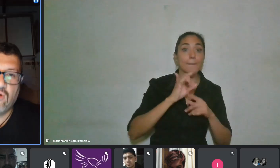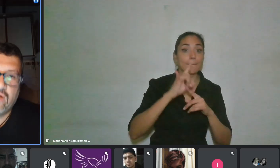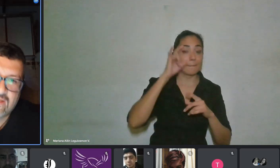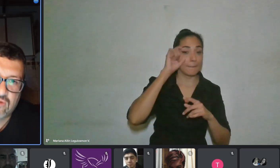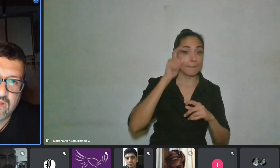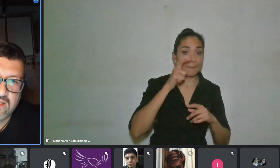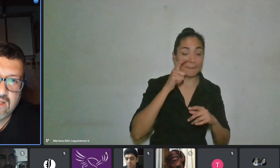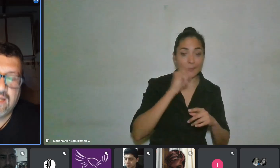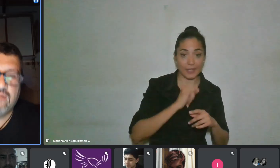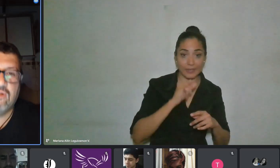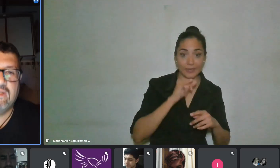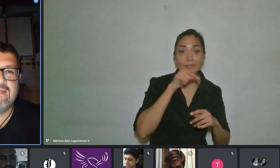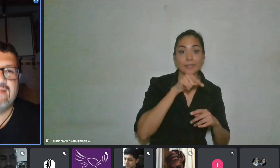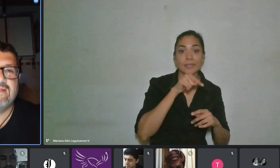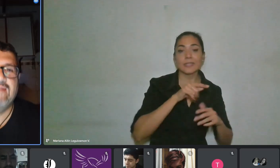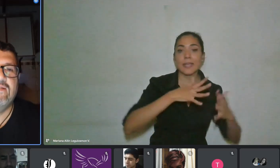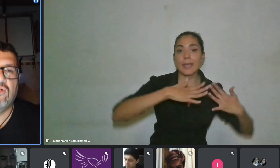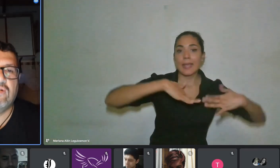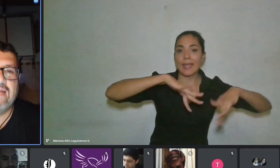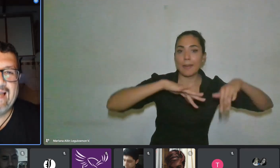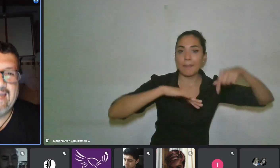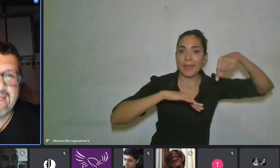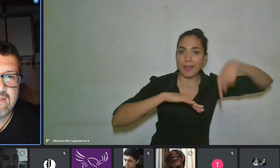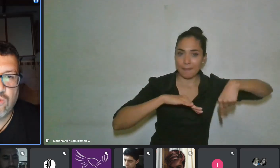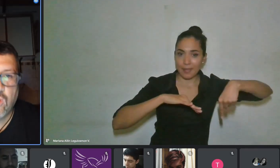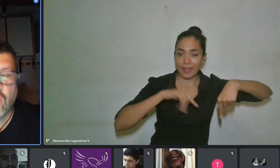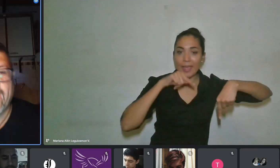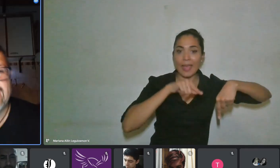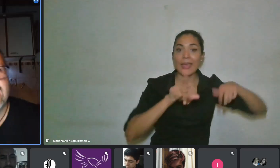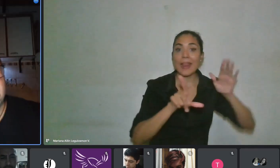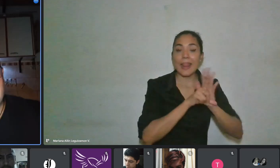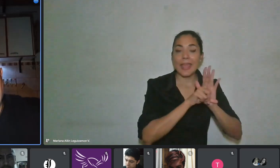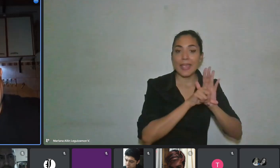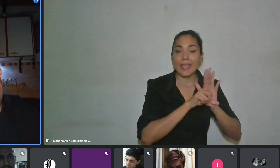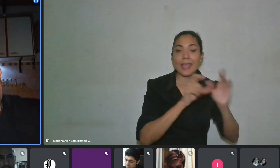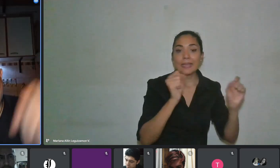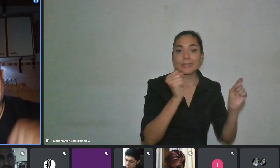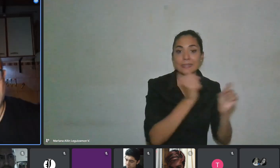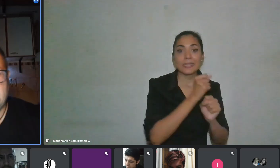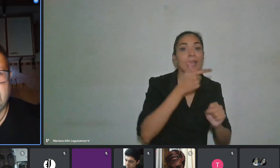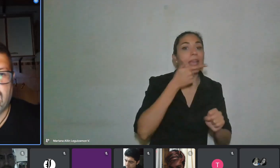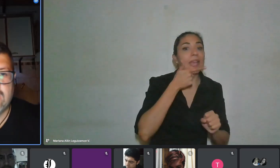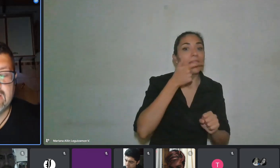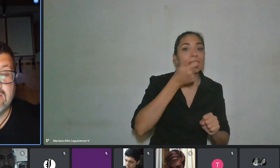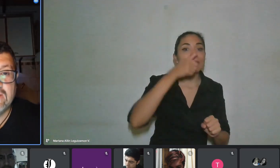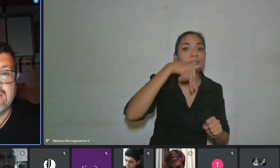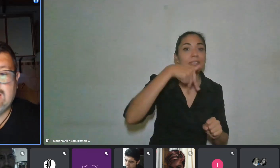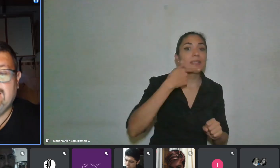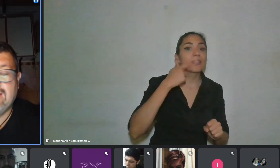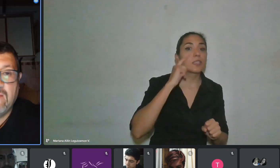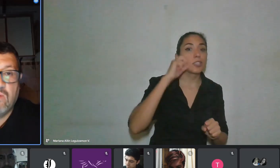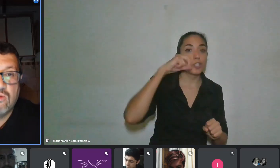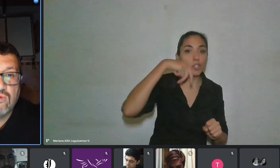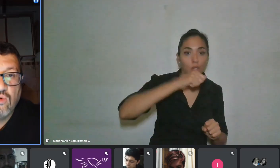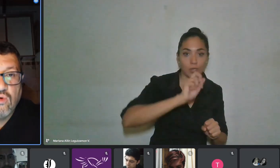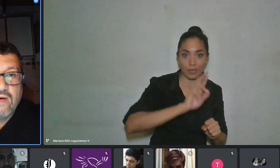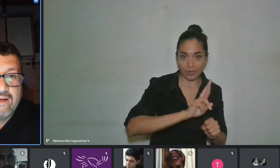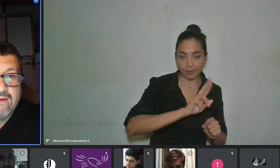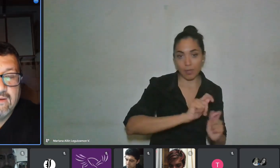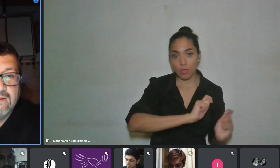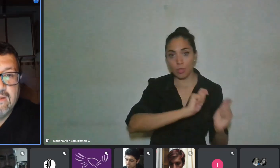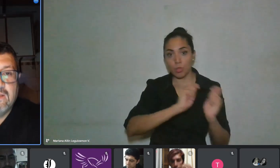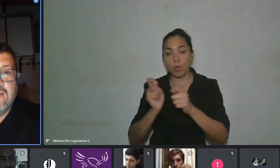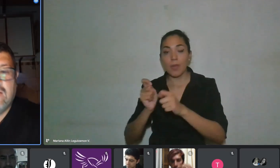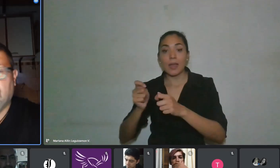del Congreso, en donde se sancionan las leyes. Luego pasa a la Cámara de Senadores. Entonces ahí tenemos un